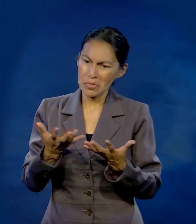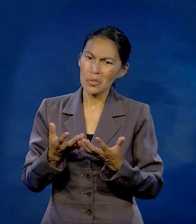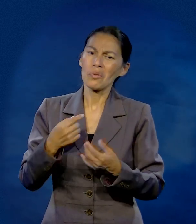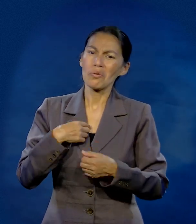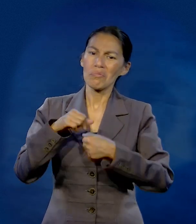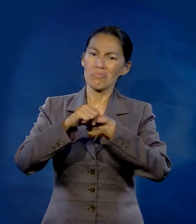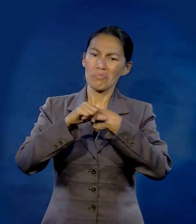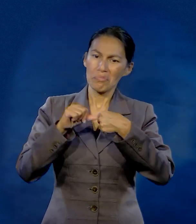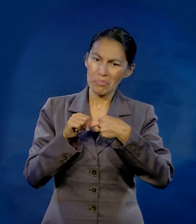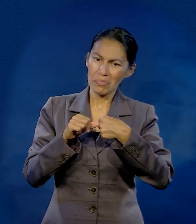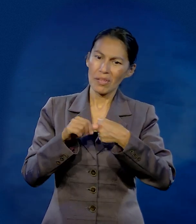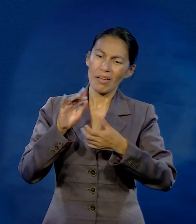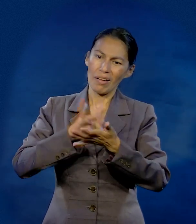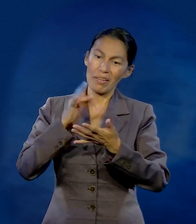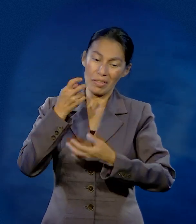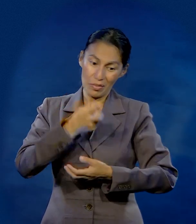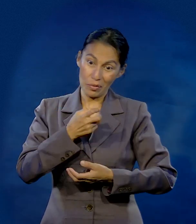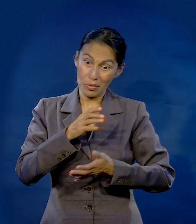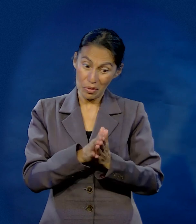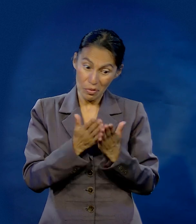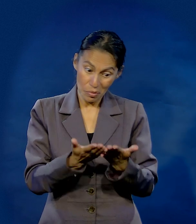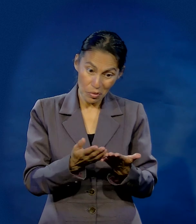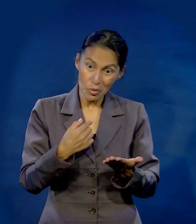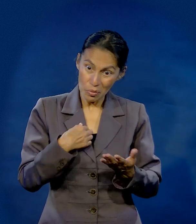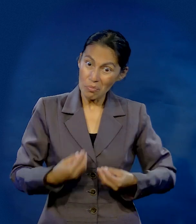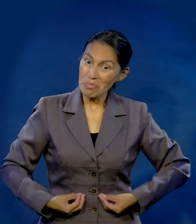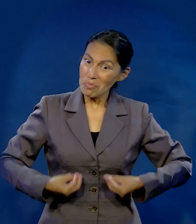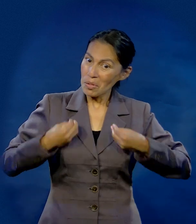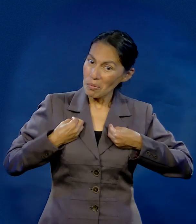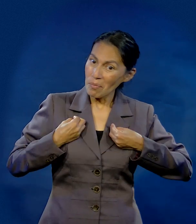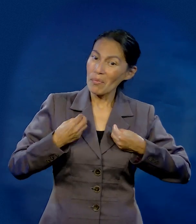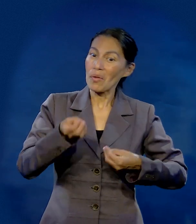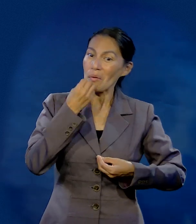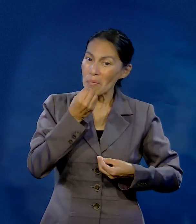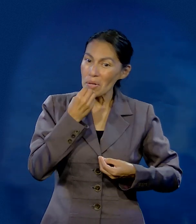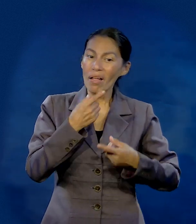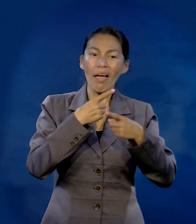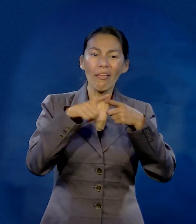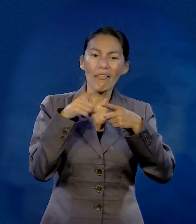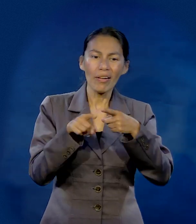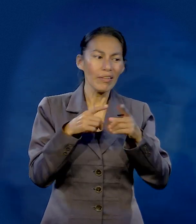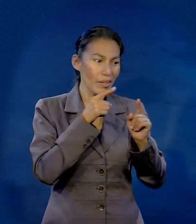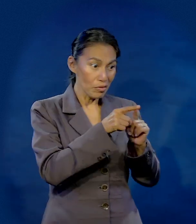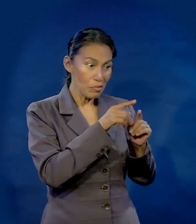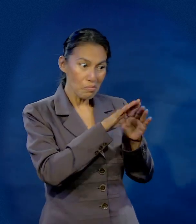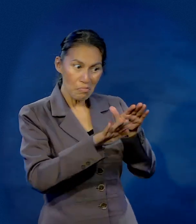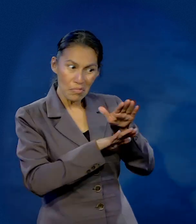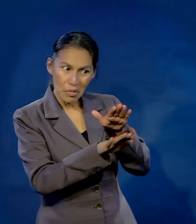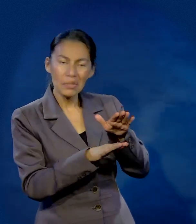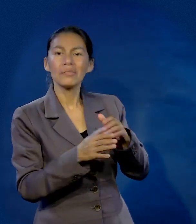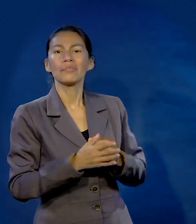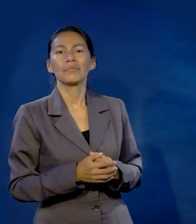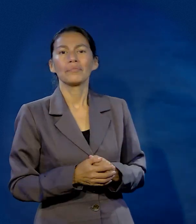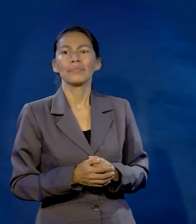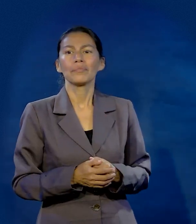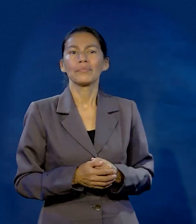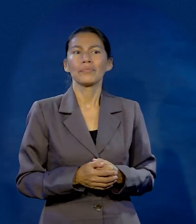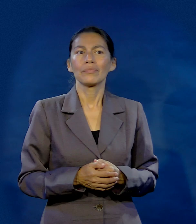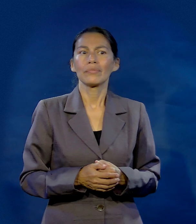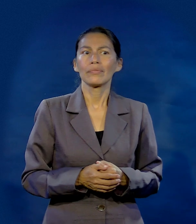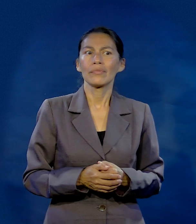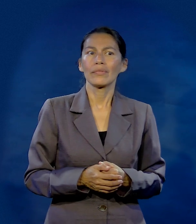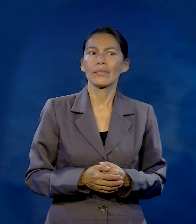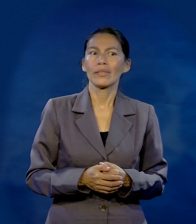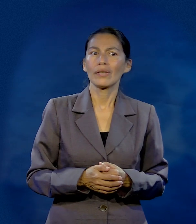señor me los vendió hace años tan re buenos y quiero que sepas que yo soy terapeuta de familia y cada cita que